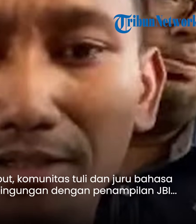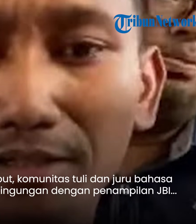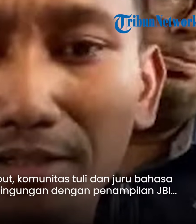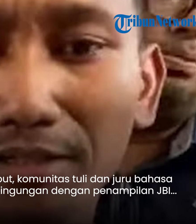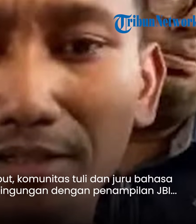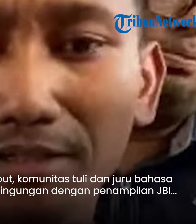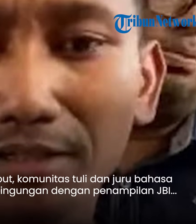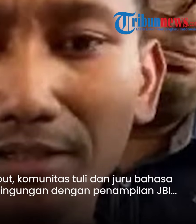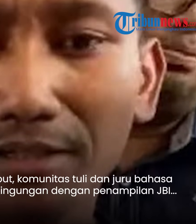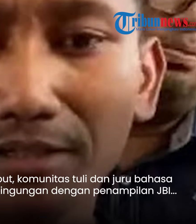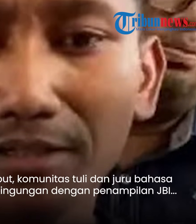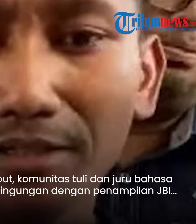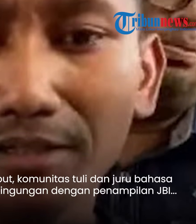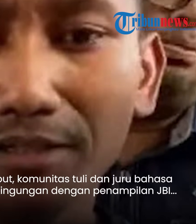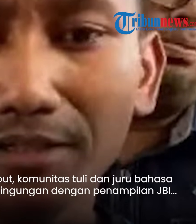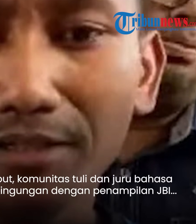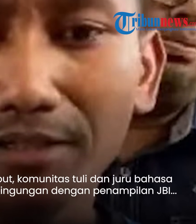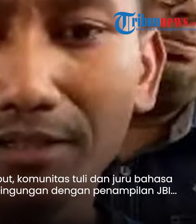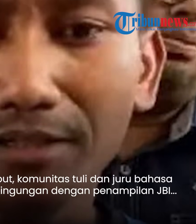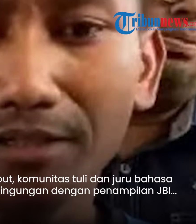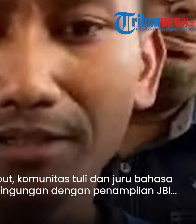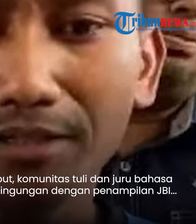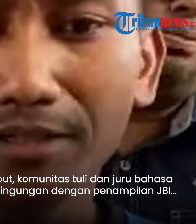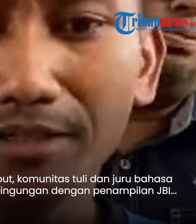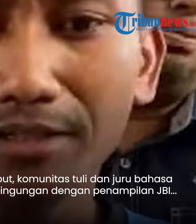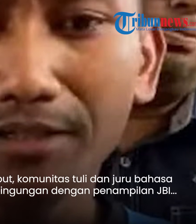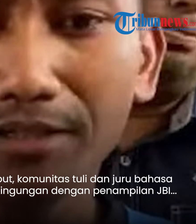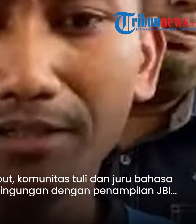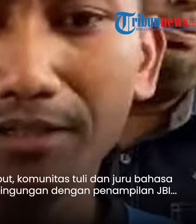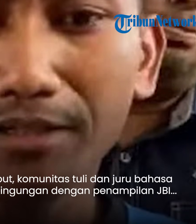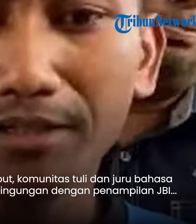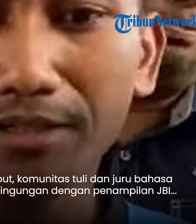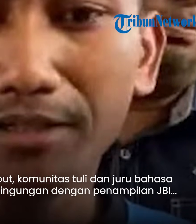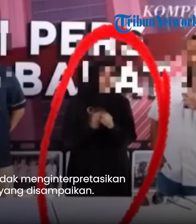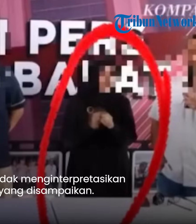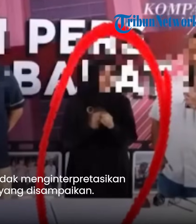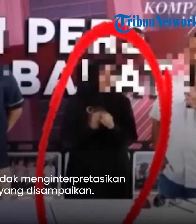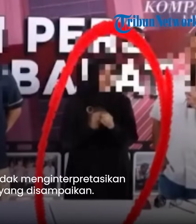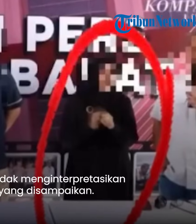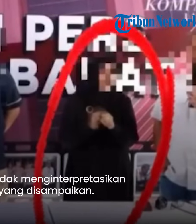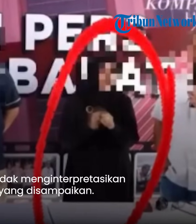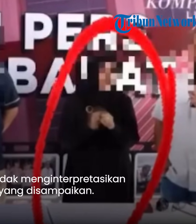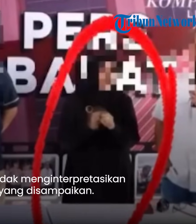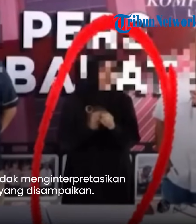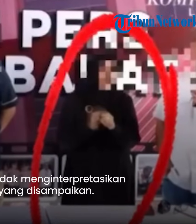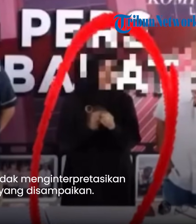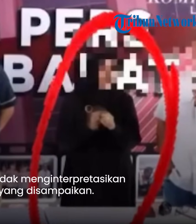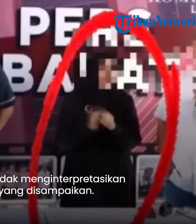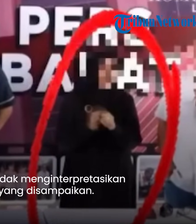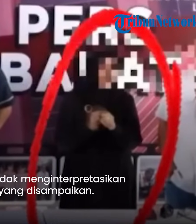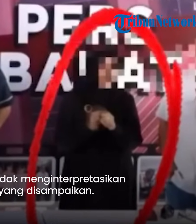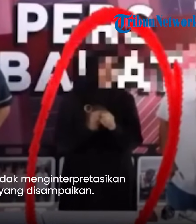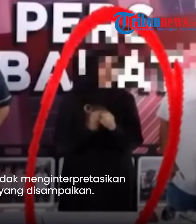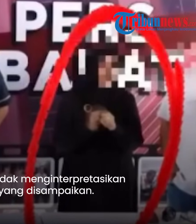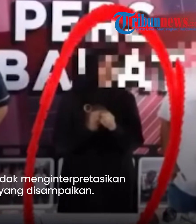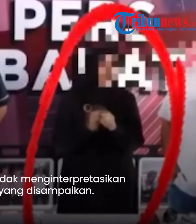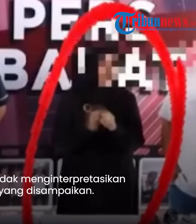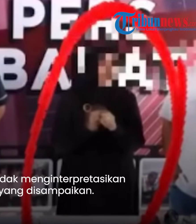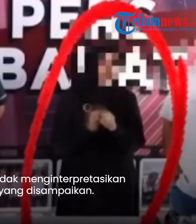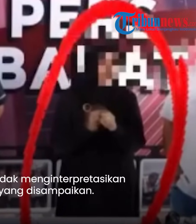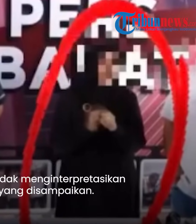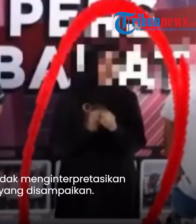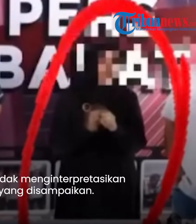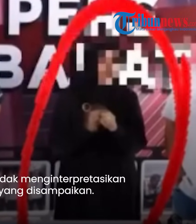tuli dan juru bahasa isyarat yang tampak kebingungan dengan penampilan JBI yang dinilai tidak